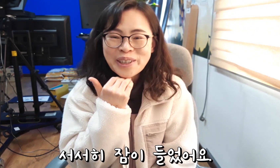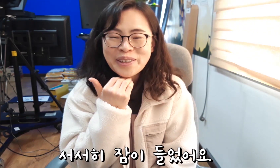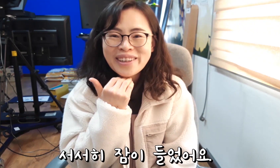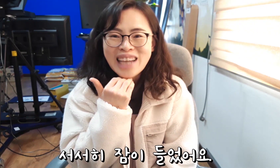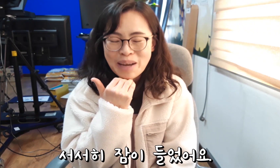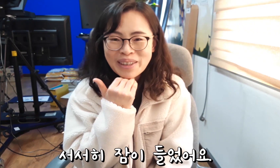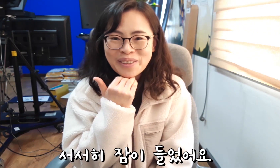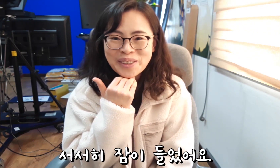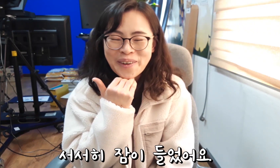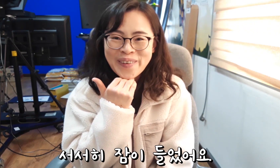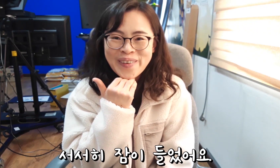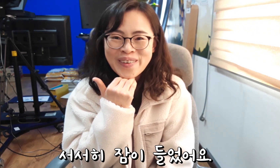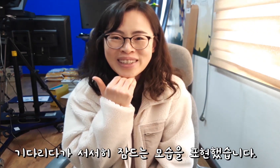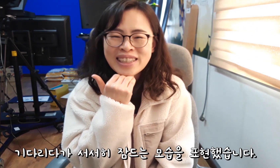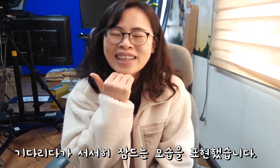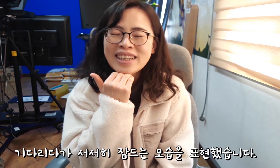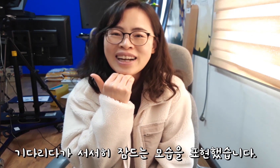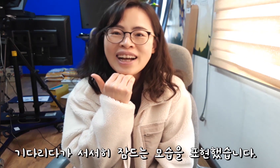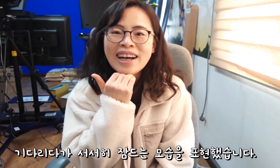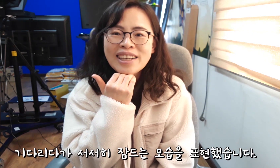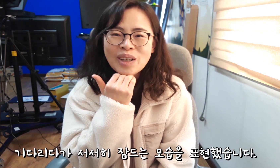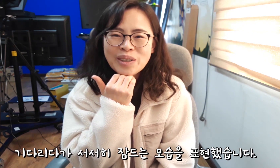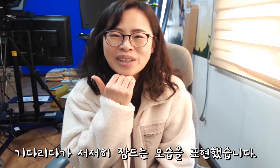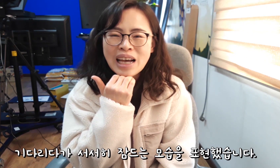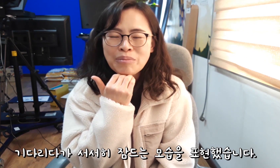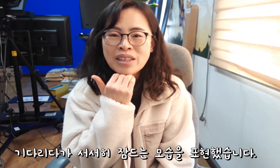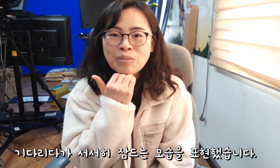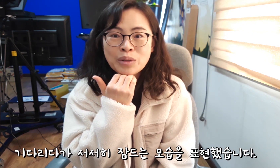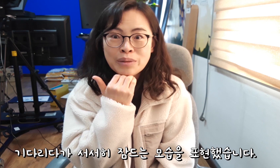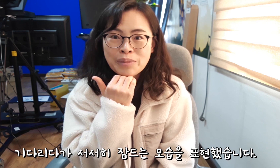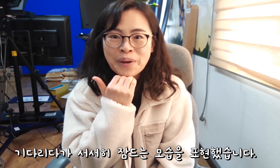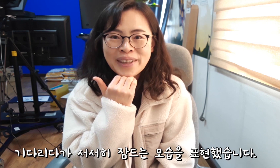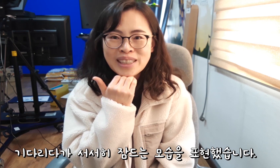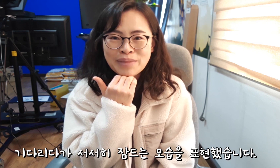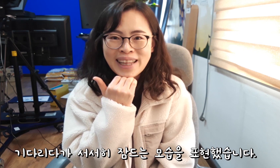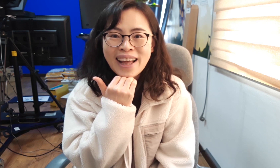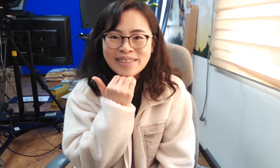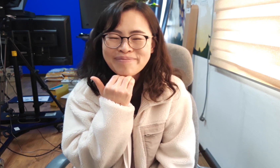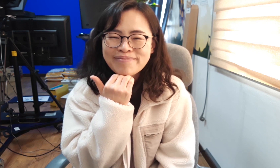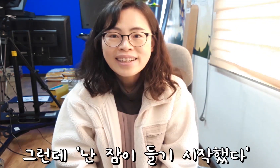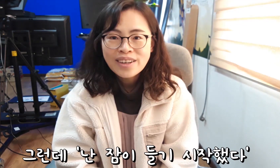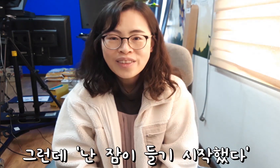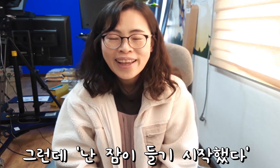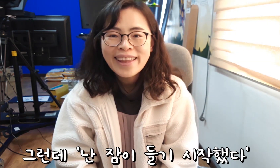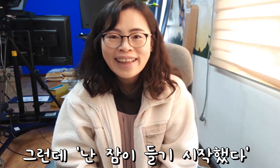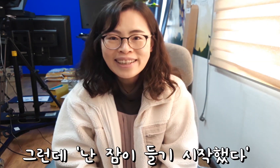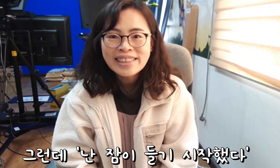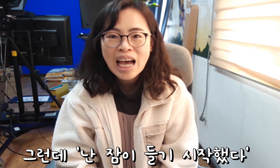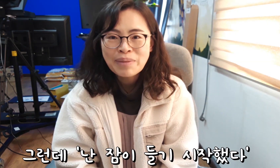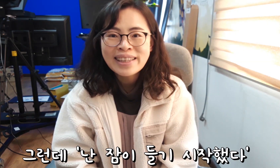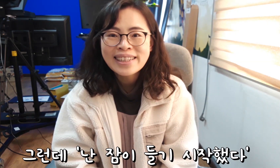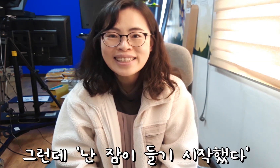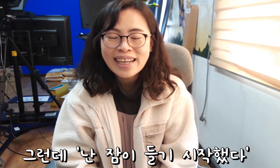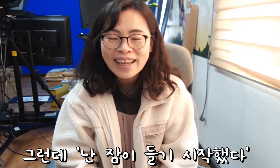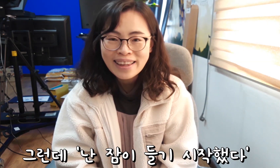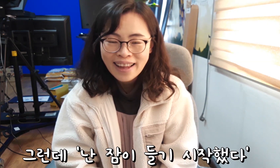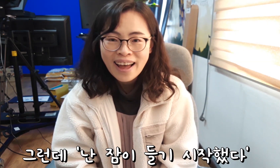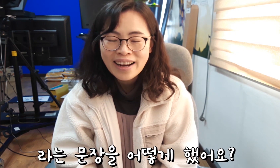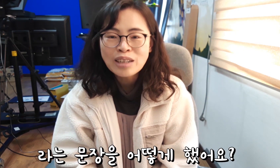서서히 잠이 들었어요. 기다리다가 서서히 잠드는 모습을 표현했습니다. 그런데 난 잠이 들기 시작했다 라는